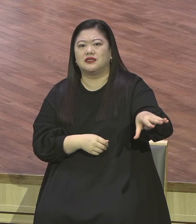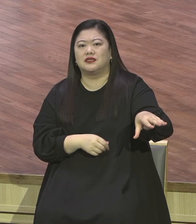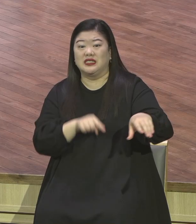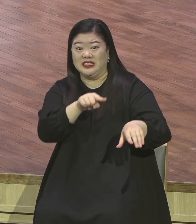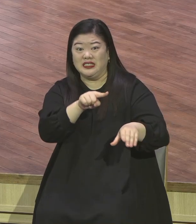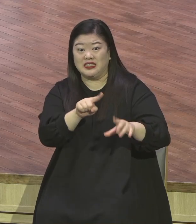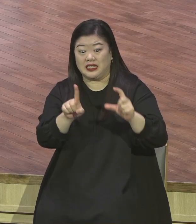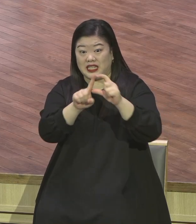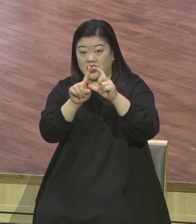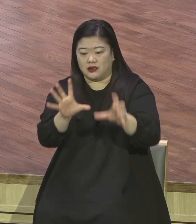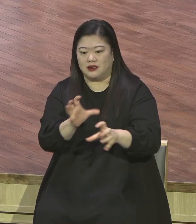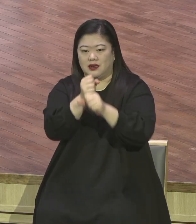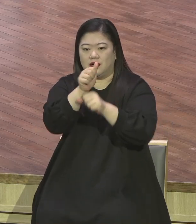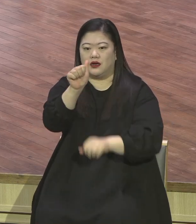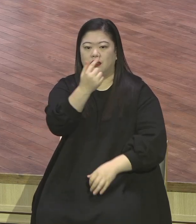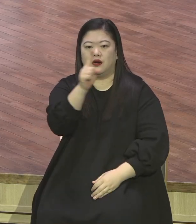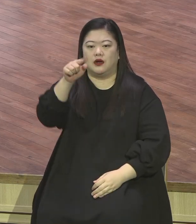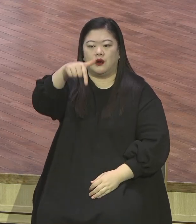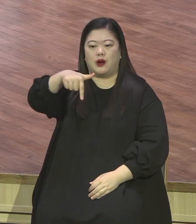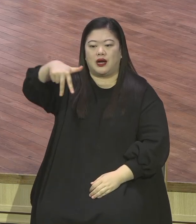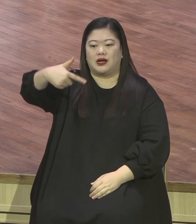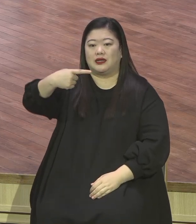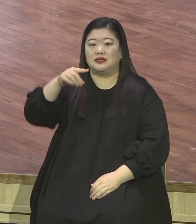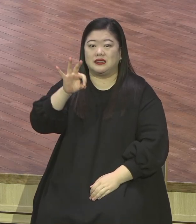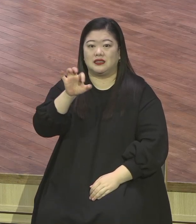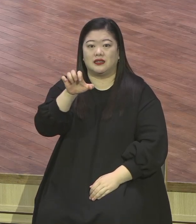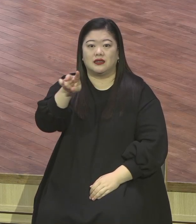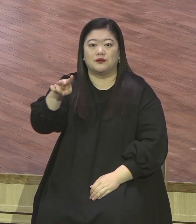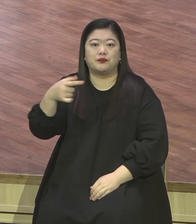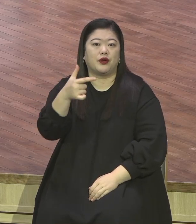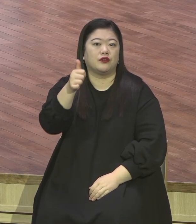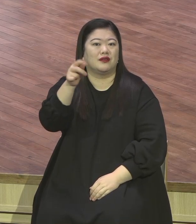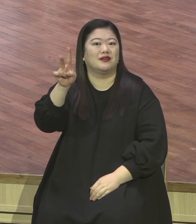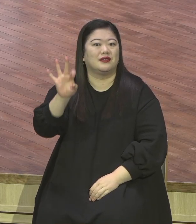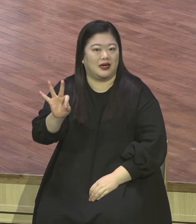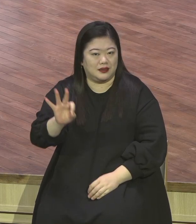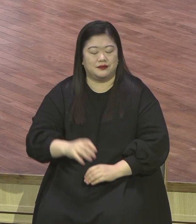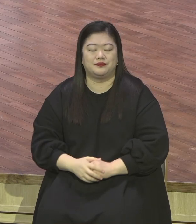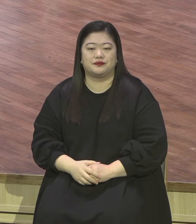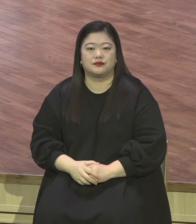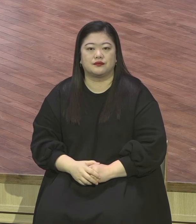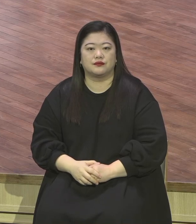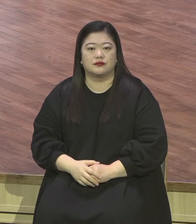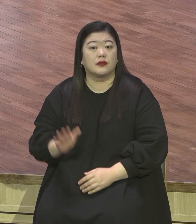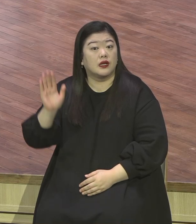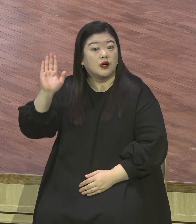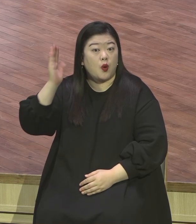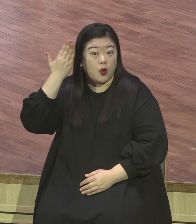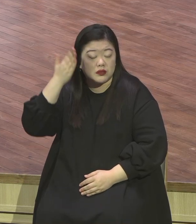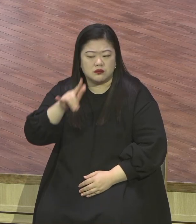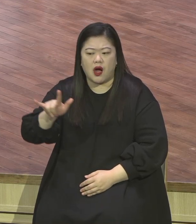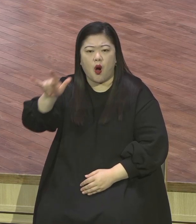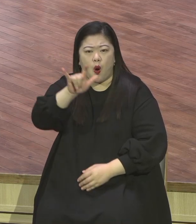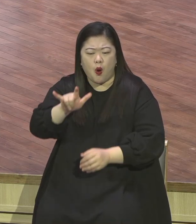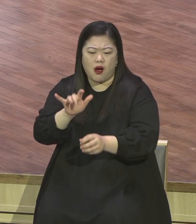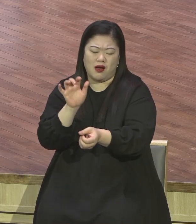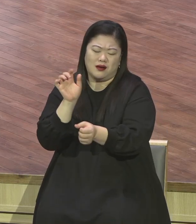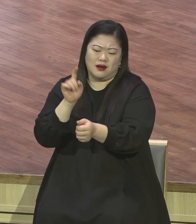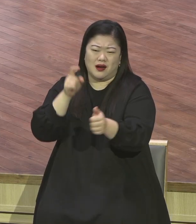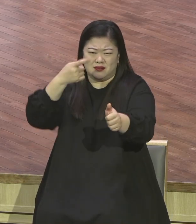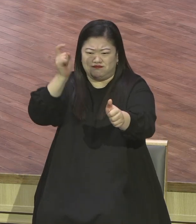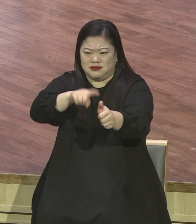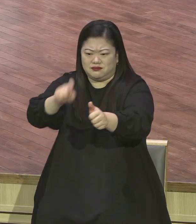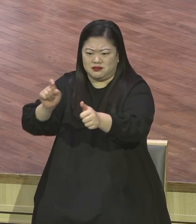우리 사회가 지금 코로나19로 인해서 힘든 상황입니다. 그럼에도 불구하고 나라를 책임지고 나가야 될